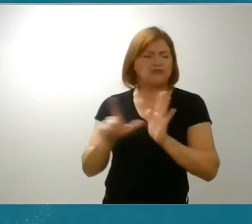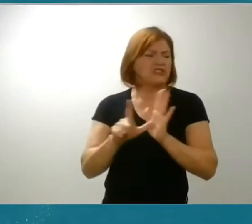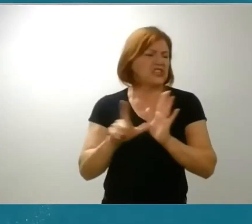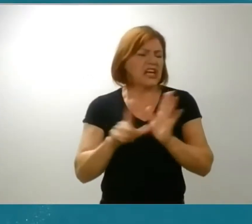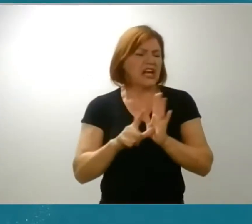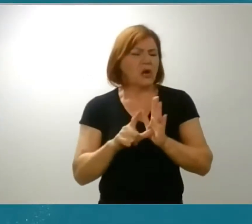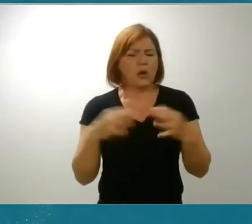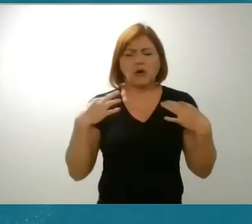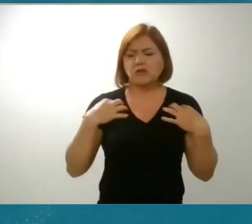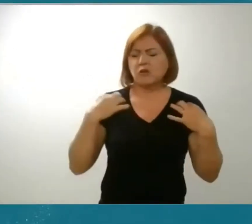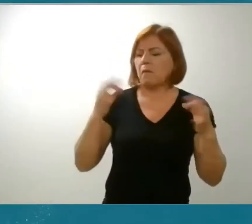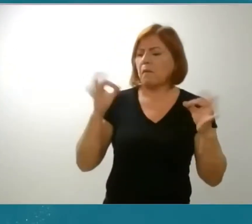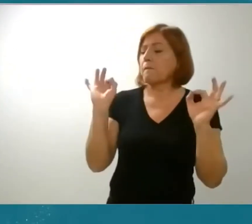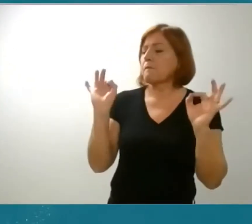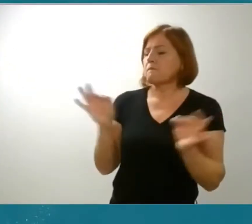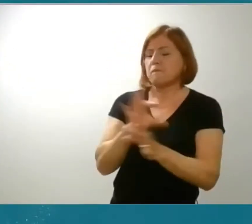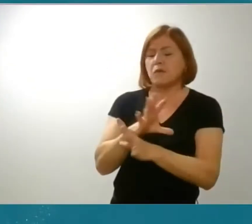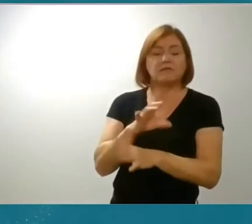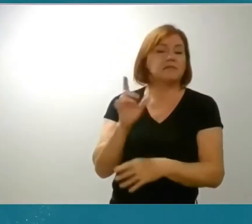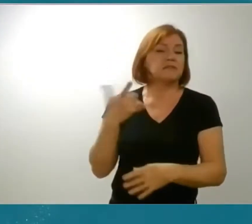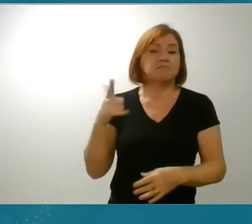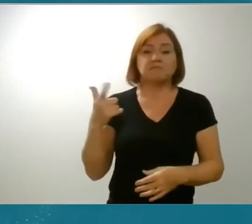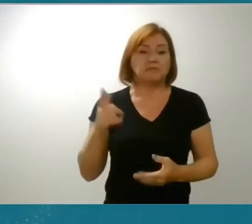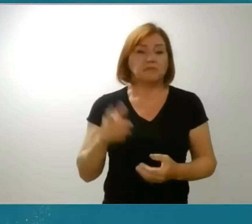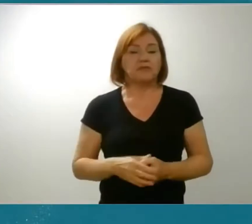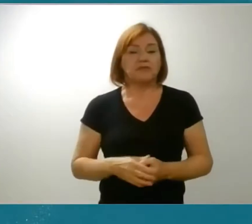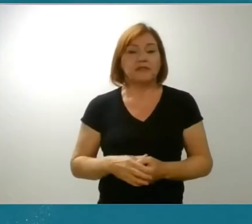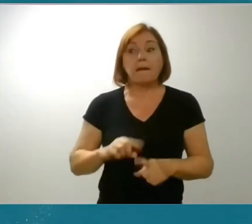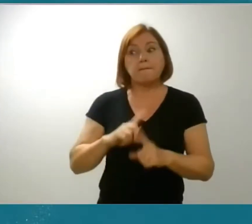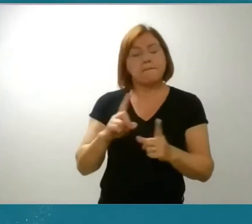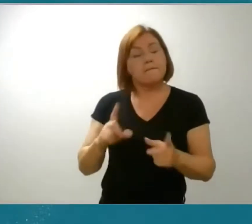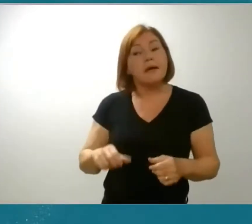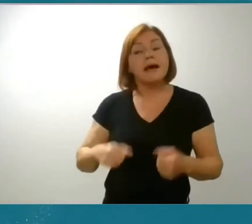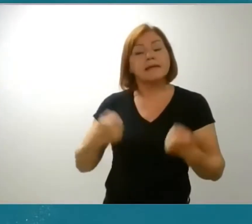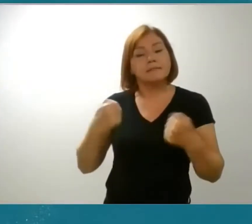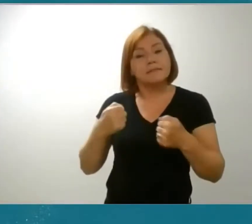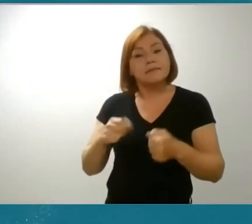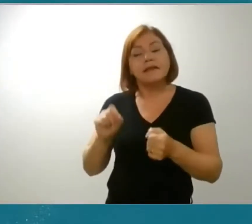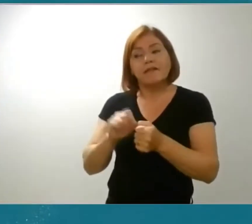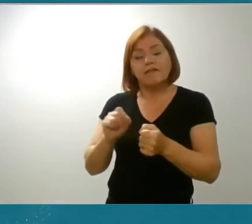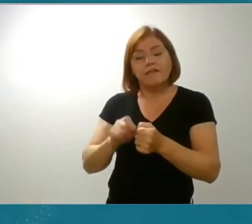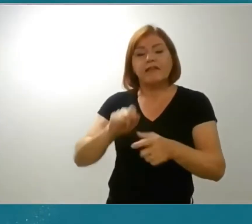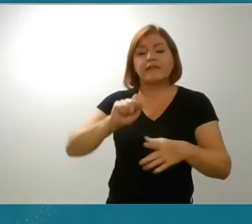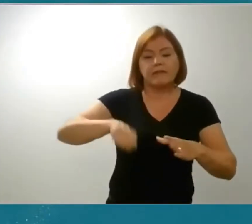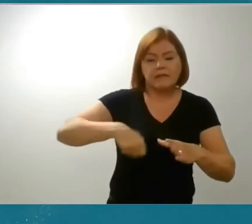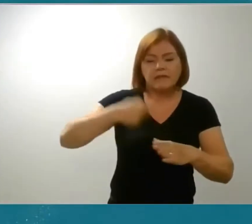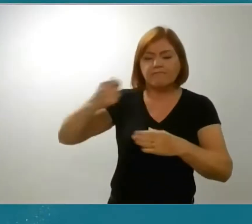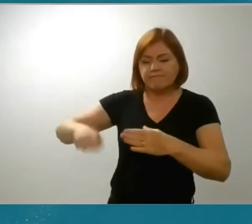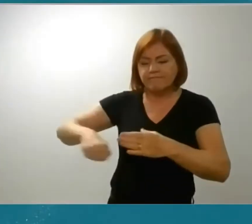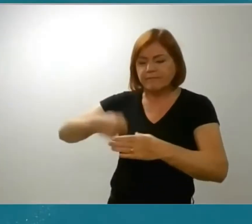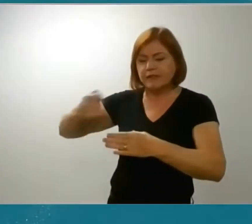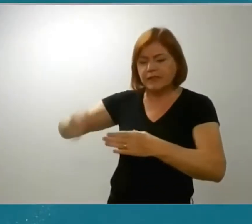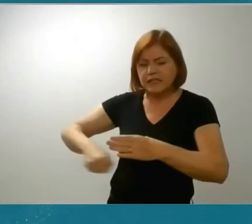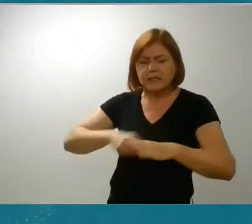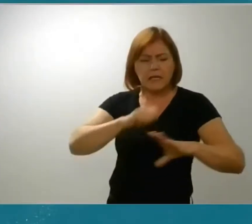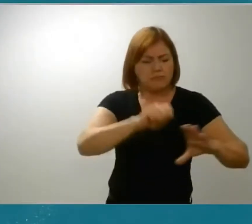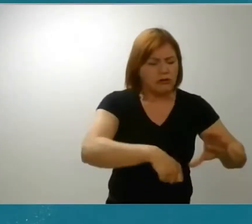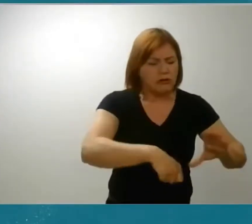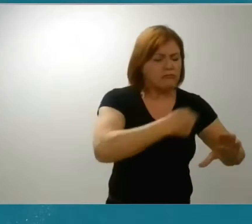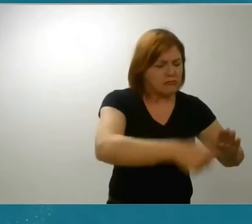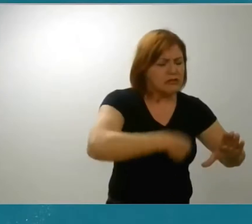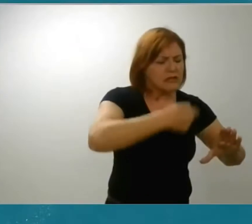tinha que tecer, tinha que fiar, né? Próprio com fios de algodão ou de pelos de animais, tinha que fiar e depois